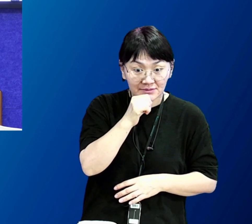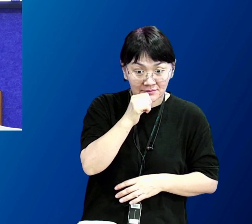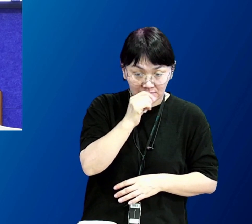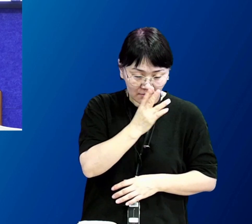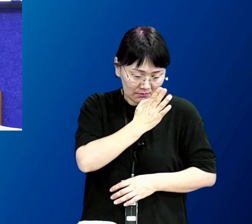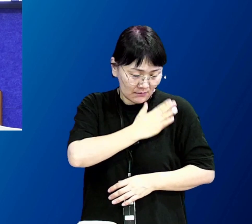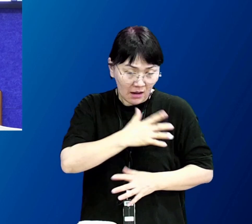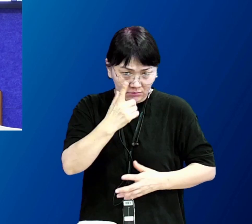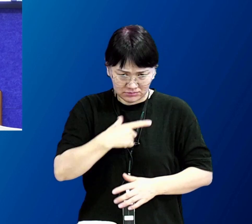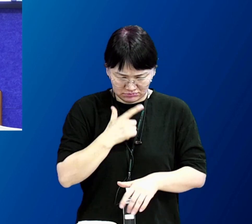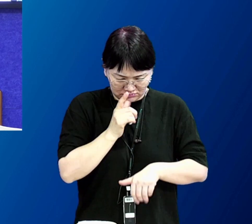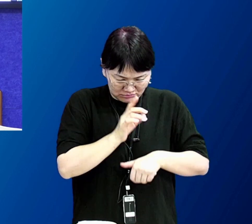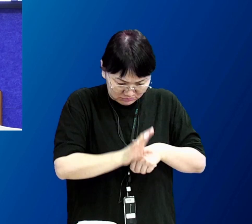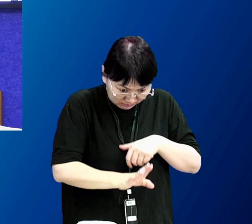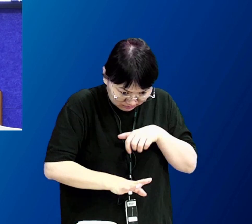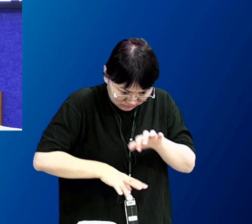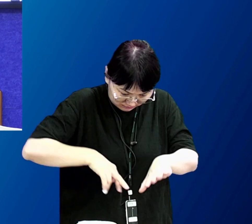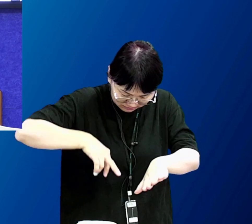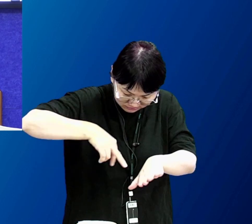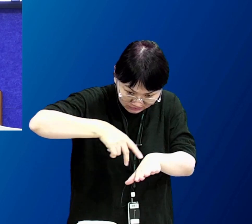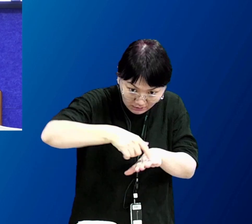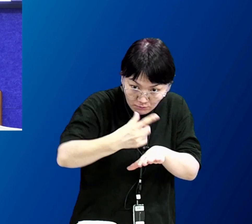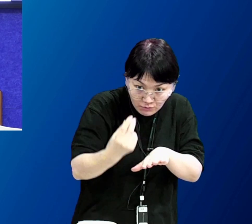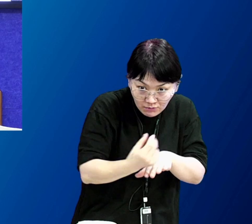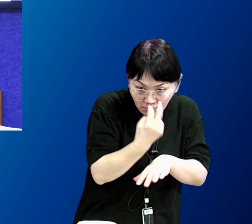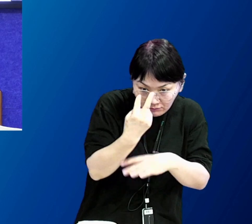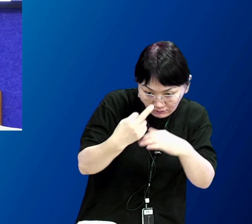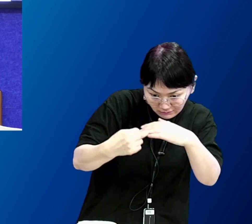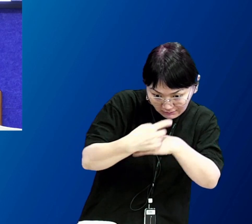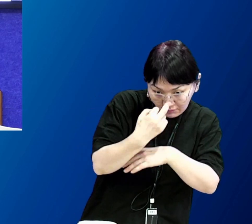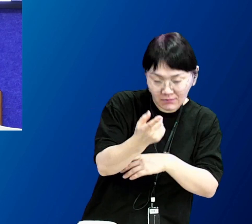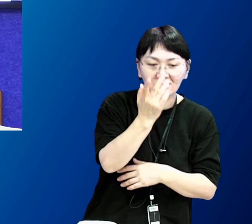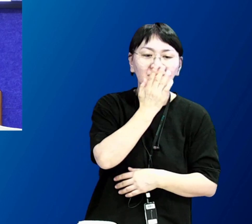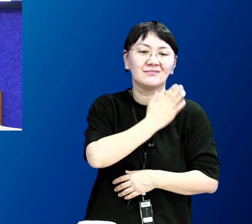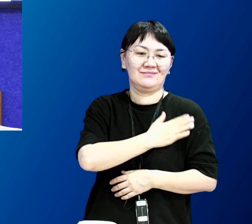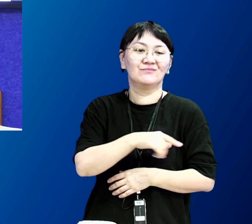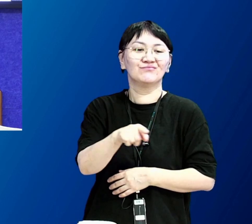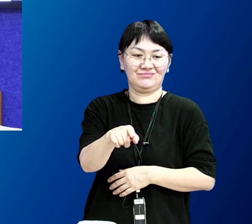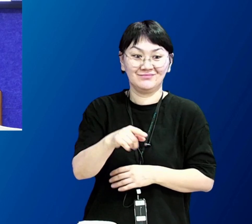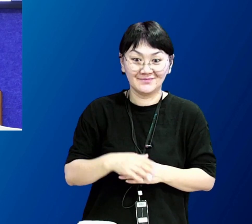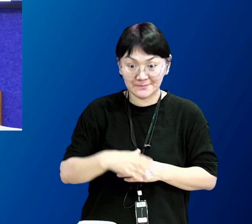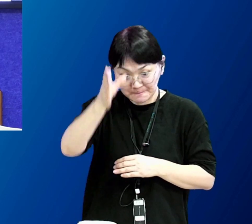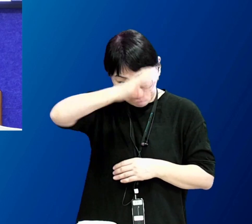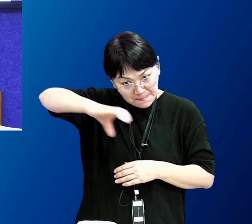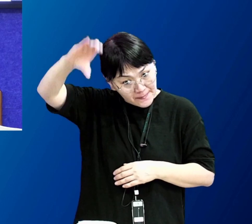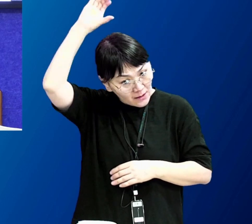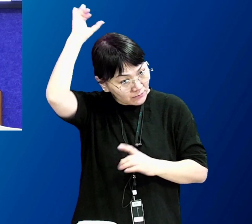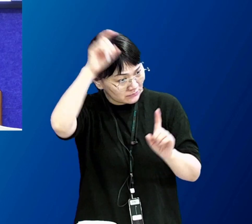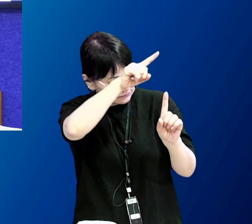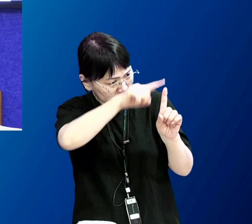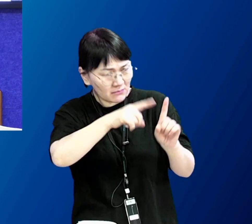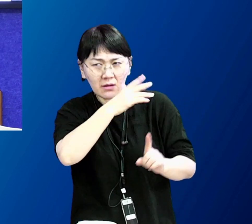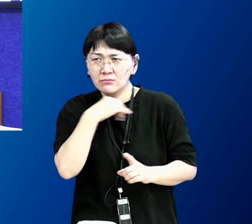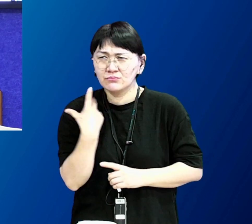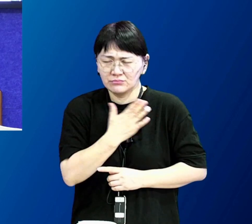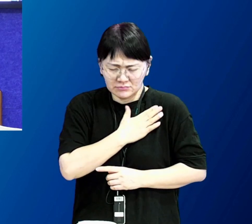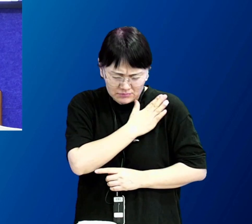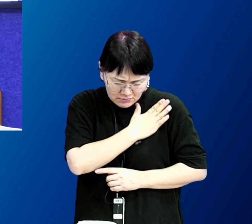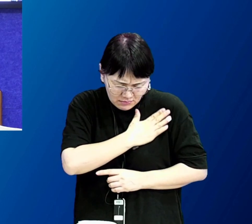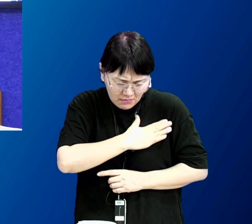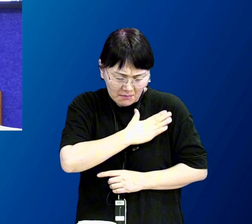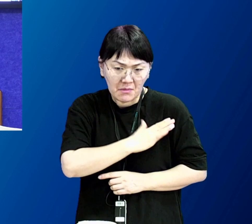үйлсээрээ харуулдаг зүйл. Тийм ээ. Соломон хаан үнэхээр эзнийг хайрласан тийм хайр байсан